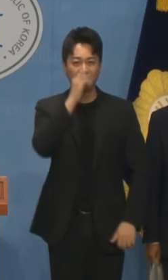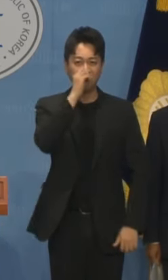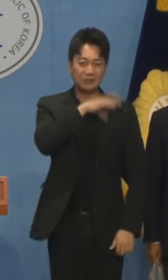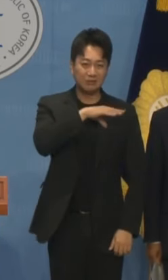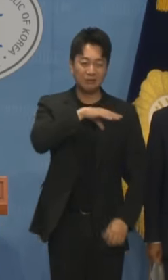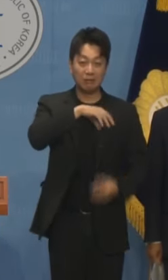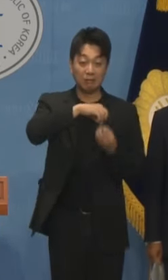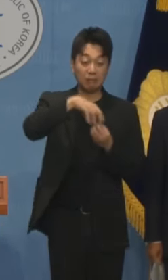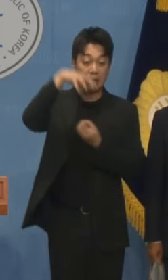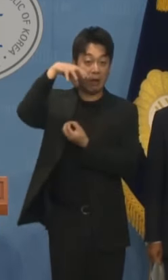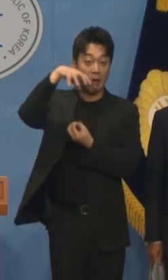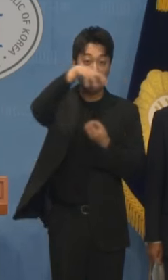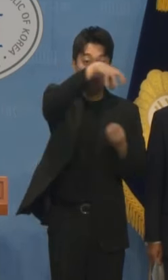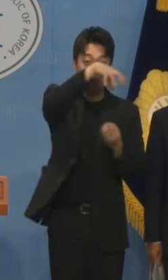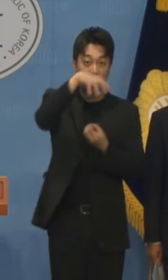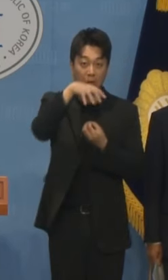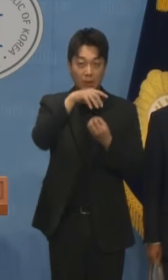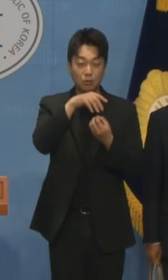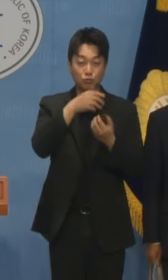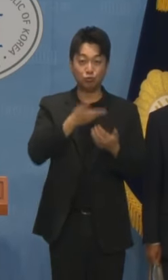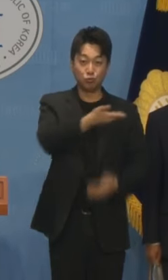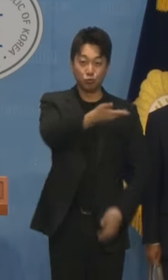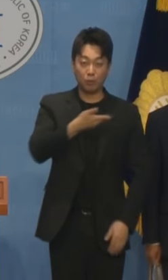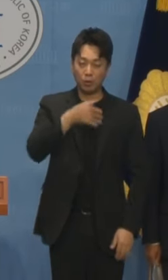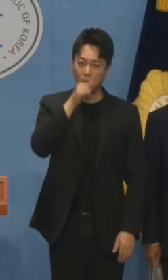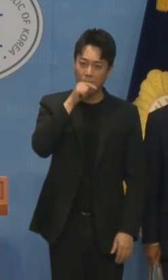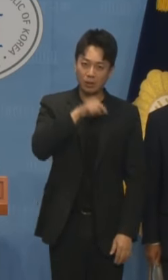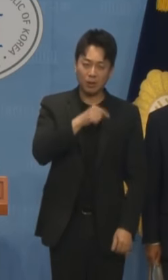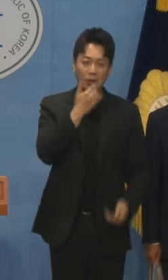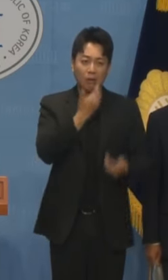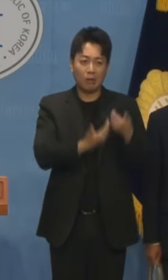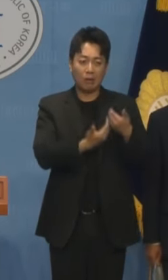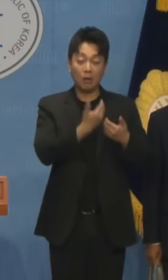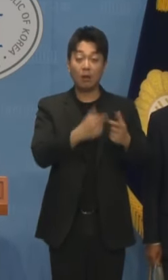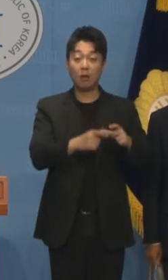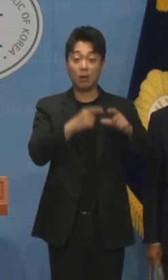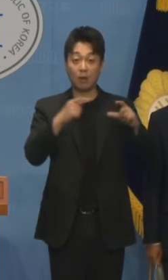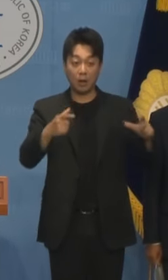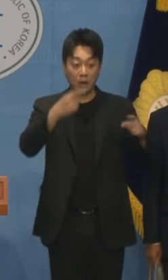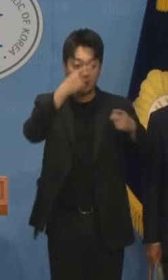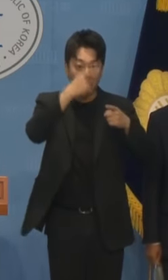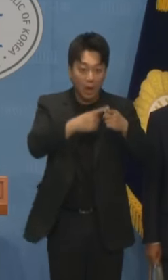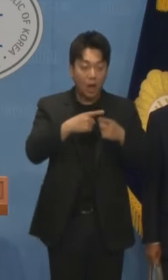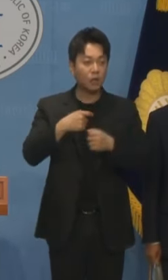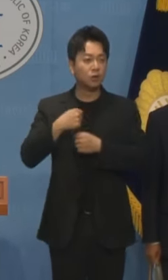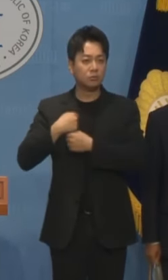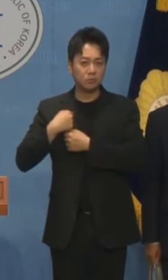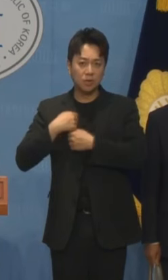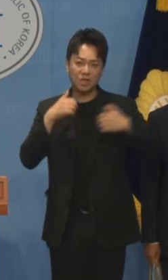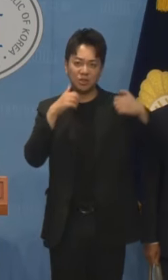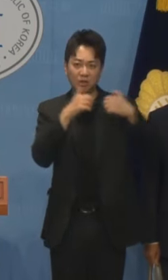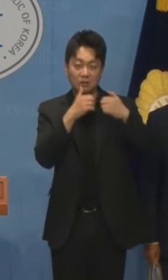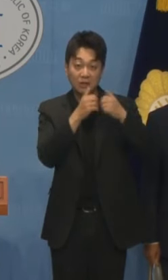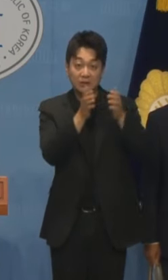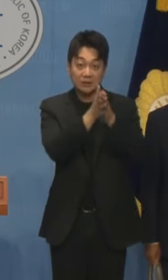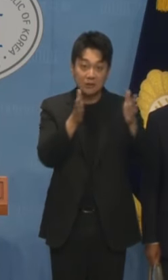쓰레기가 오가고 있지만 긴장과 대결이 지속되면 언제 국지전으로 확대되어도 이상하지